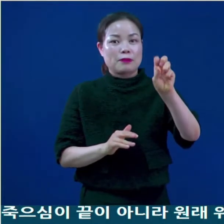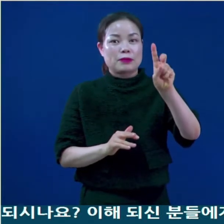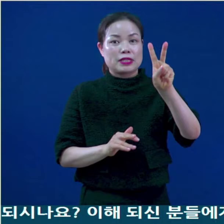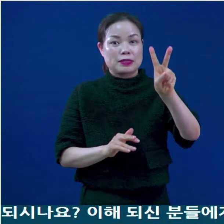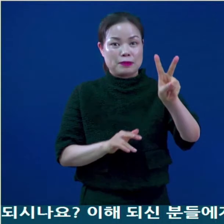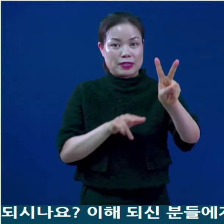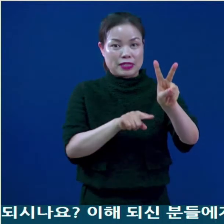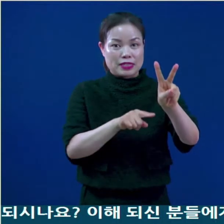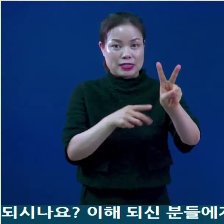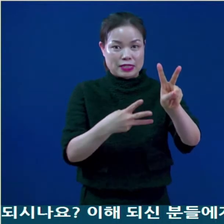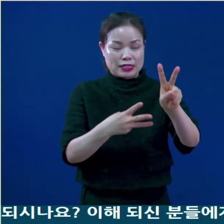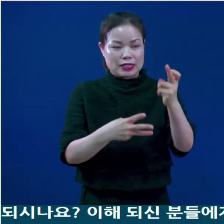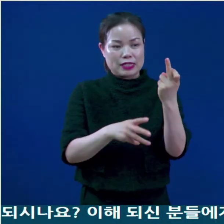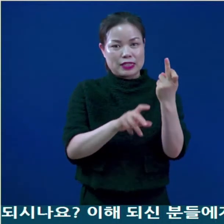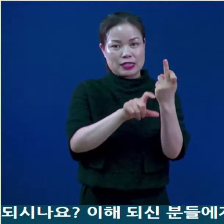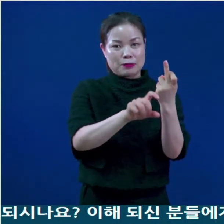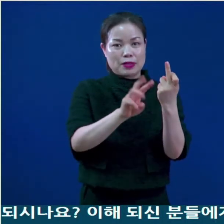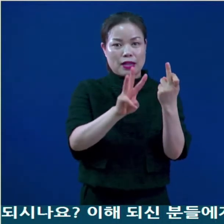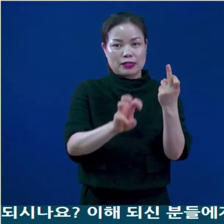나오죠. 12장